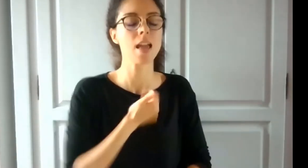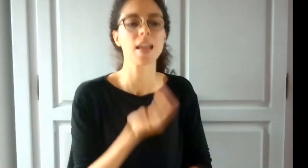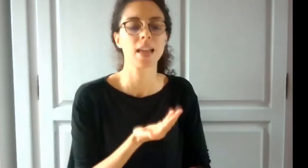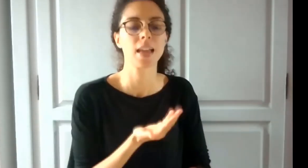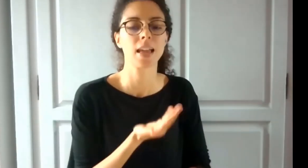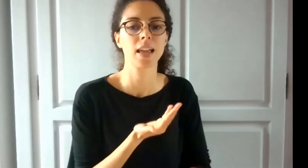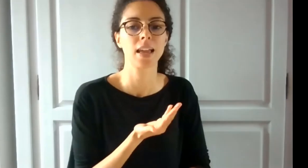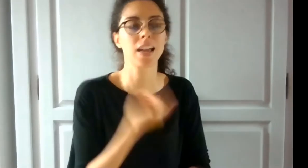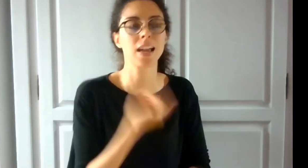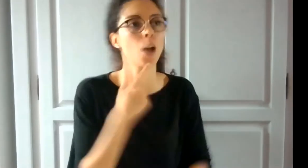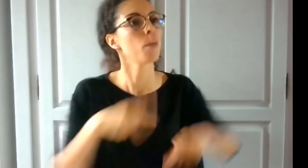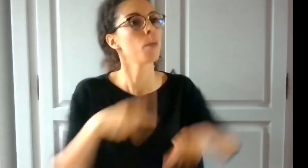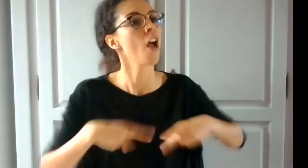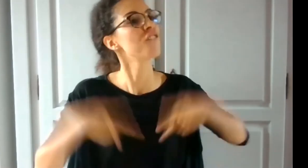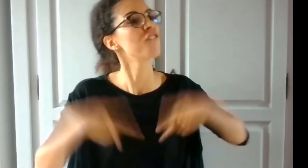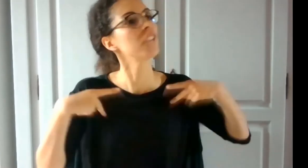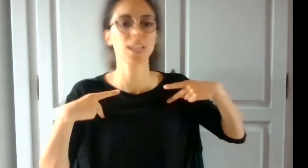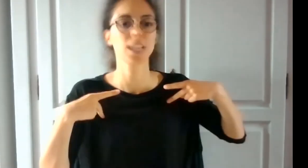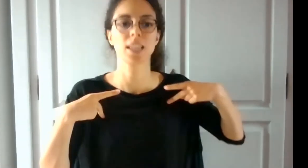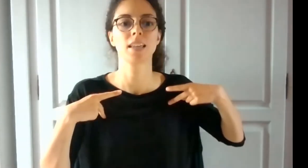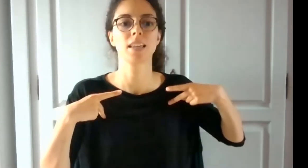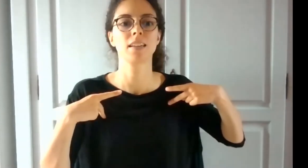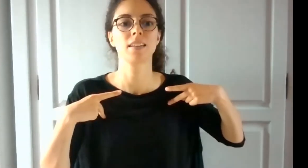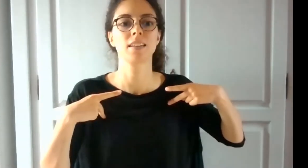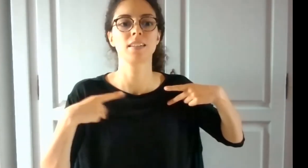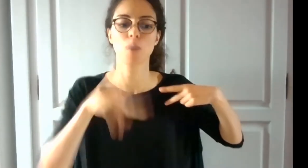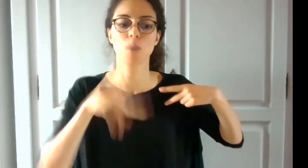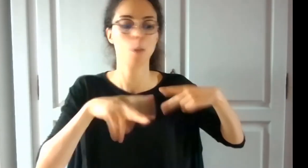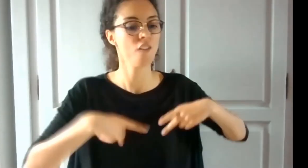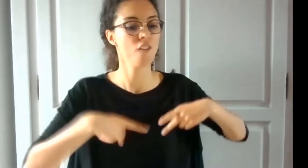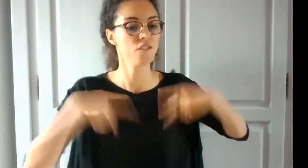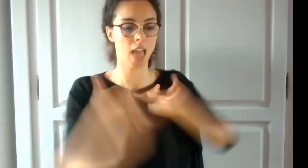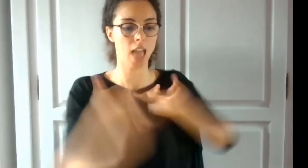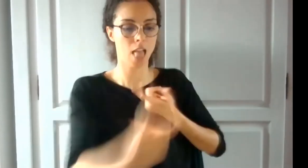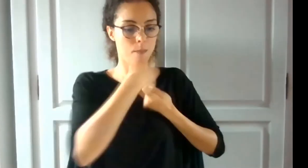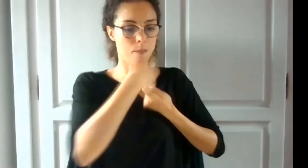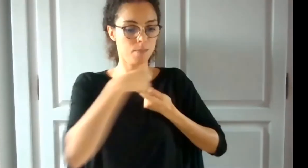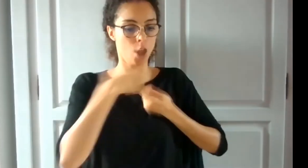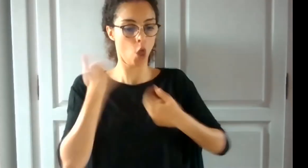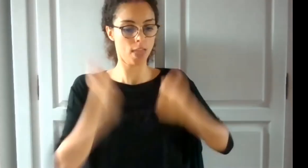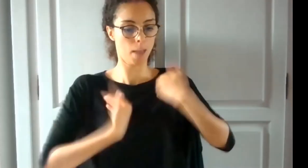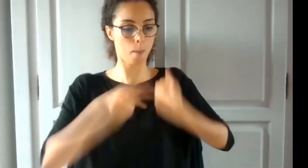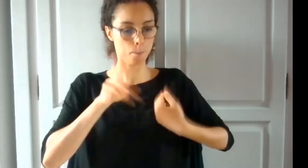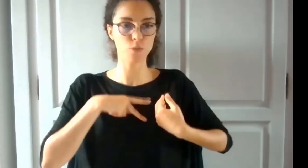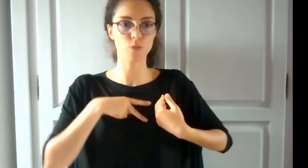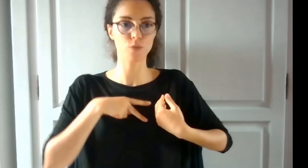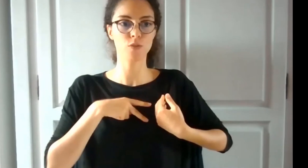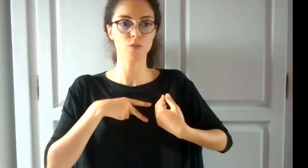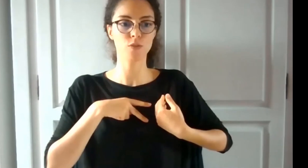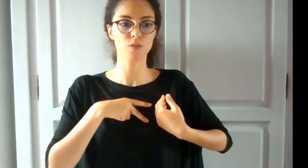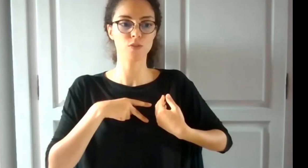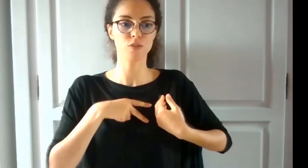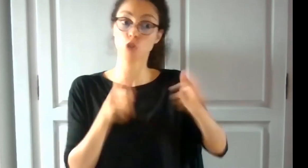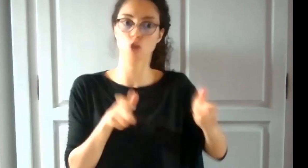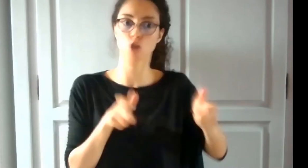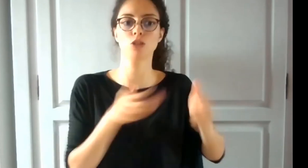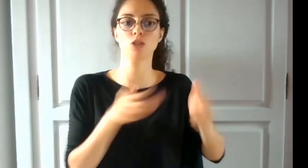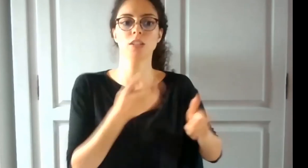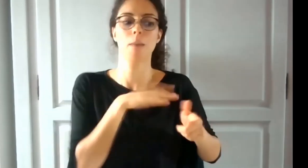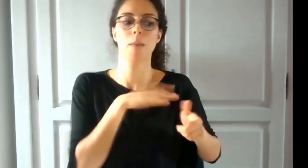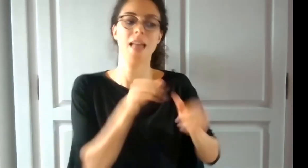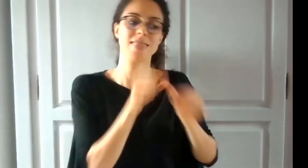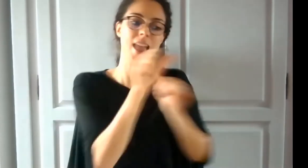une vie adaptée à mon handicap. Et je trouve ça